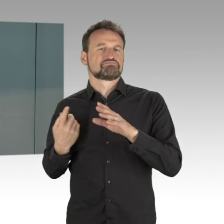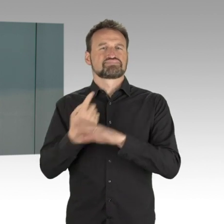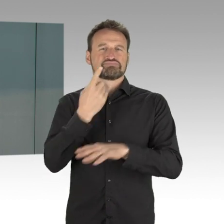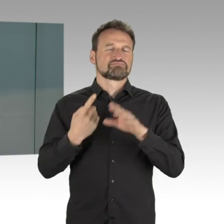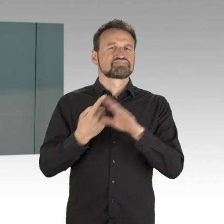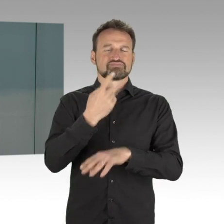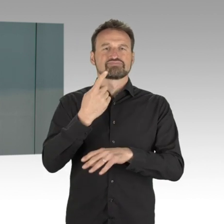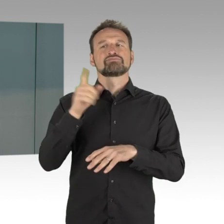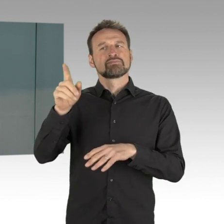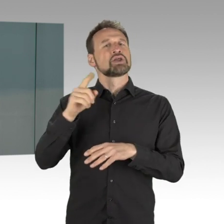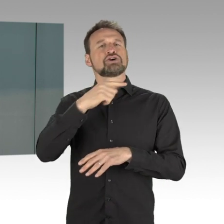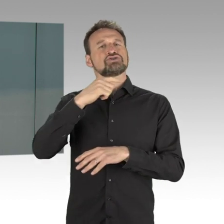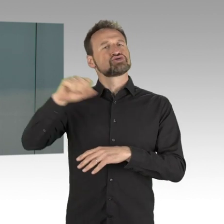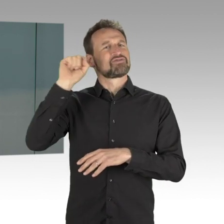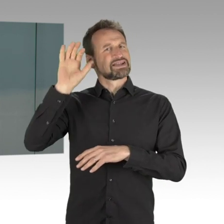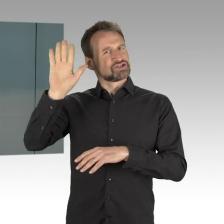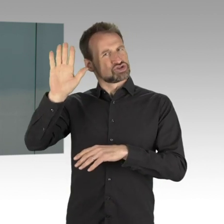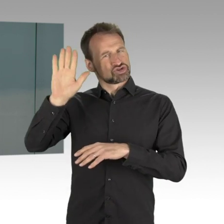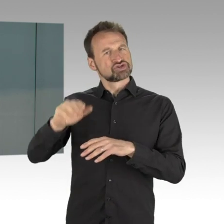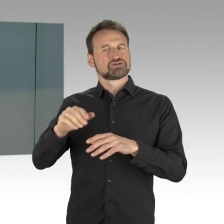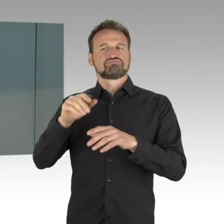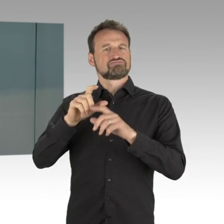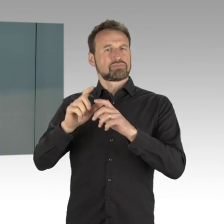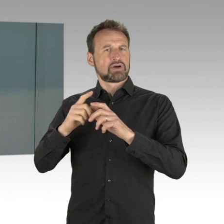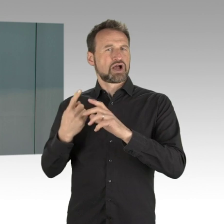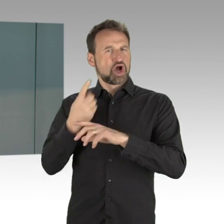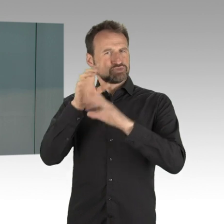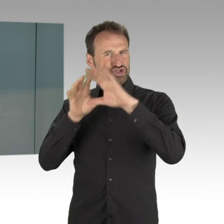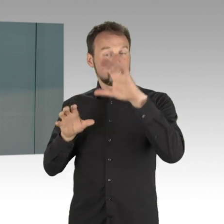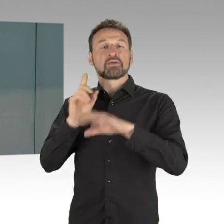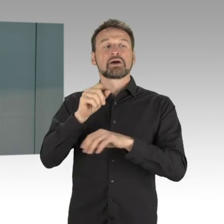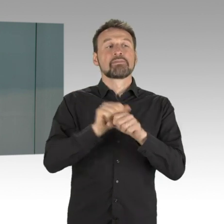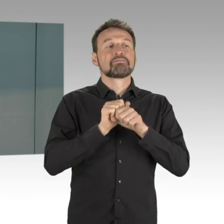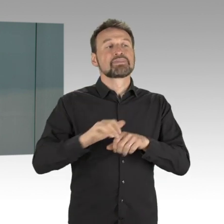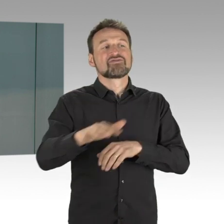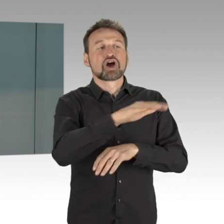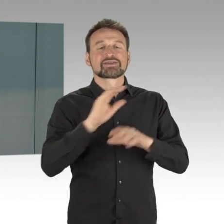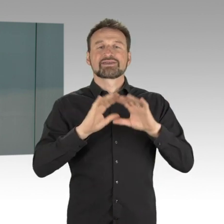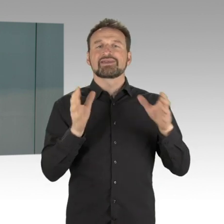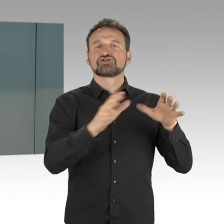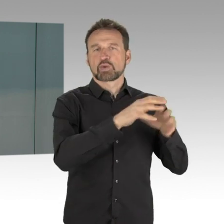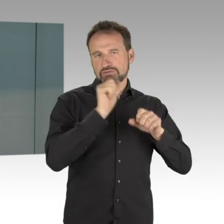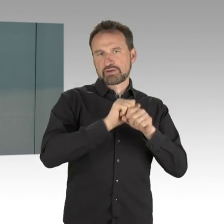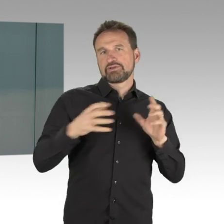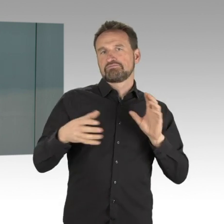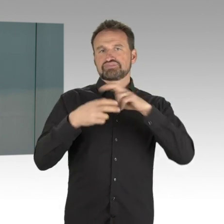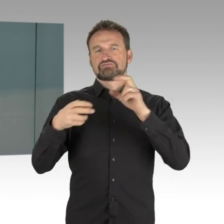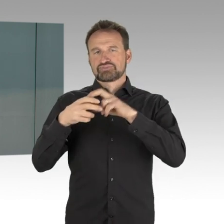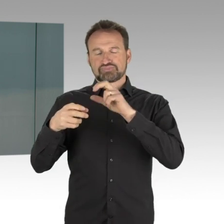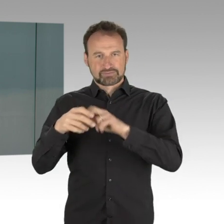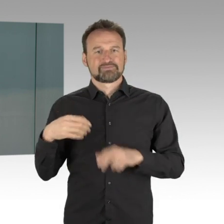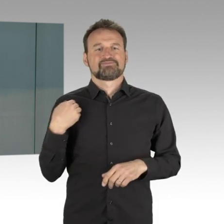Am 26. August 1978 startete Valeri Bukowski zusammen mit dem deutschen Raumfahrer Sigmund